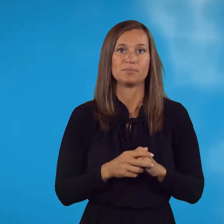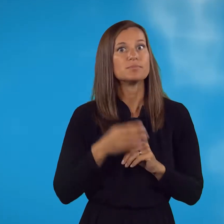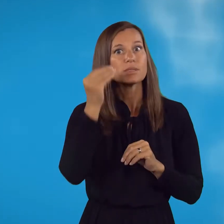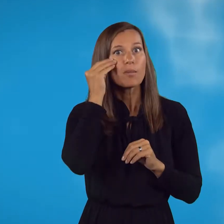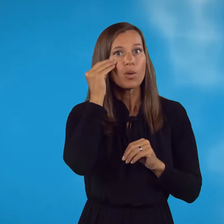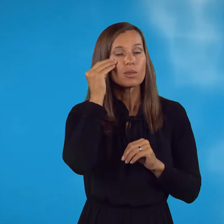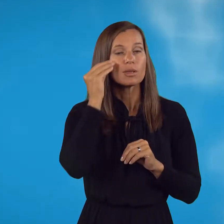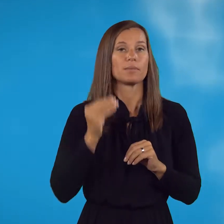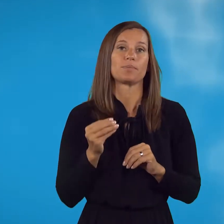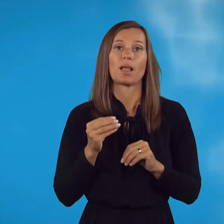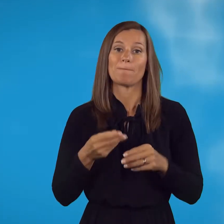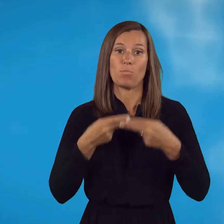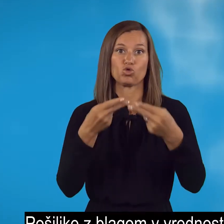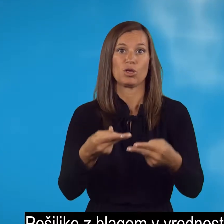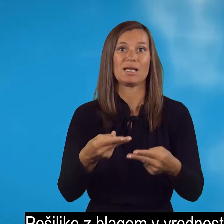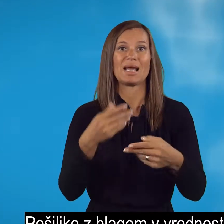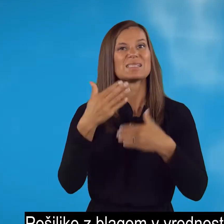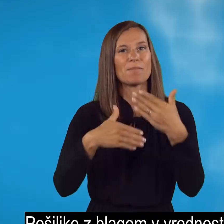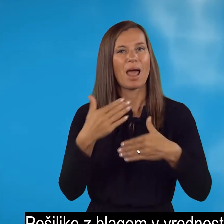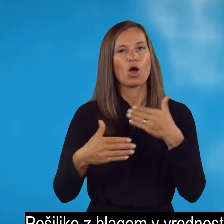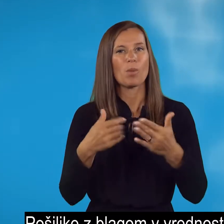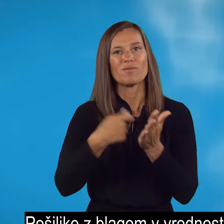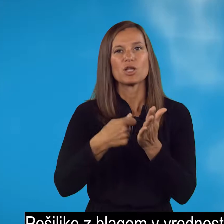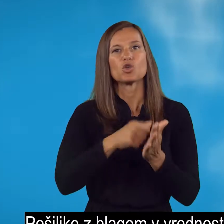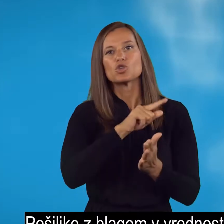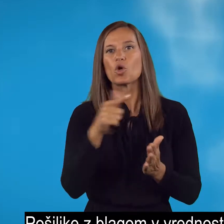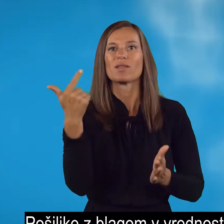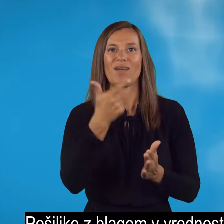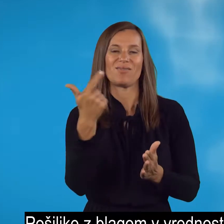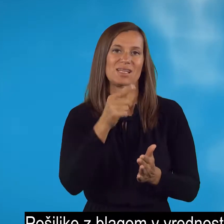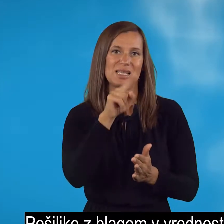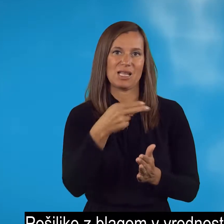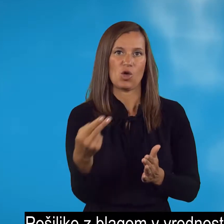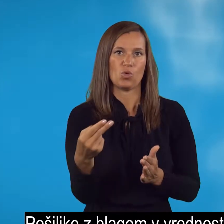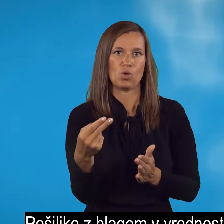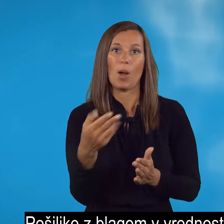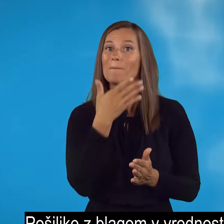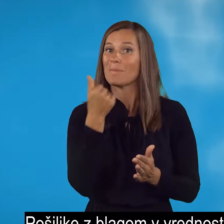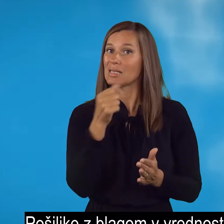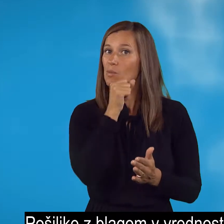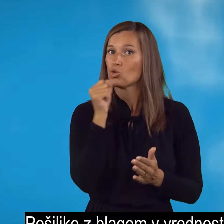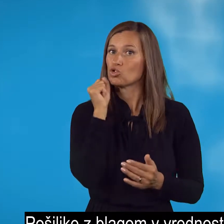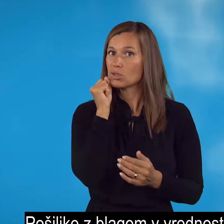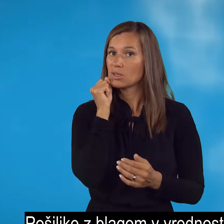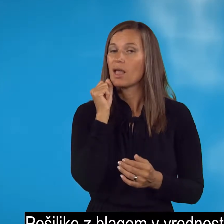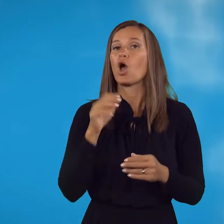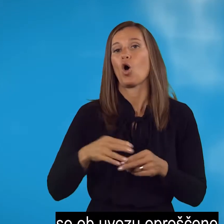Pomni, pošiljke z blagom v vrednosti do vključno 22 evrov, brez poštnine, so ob